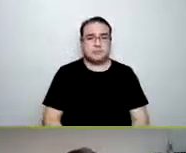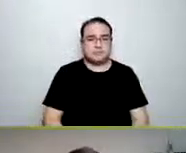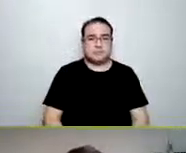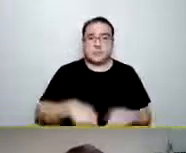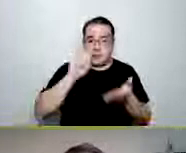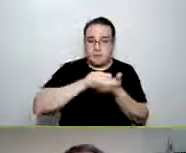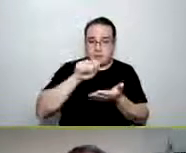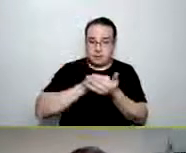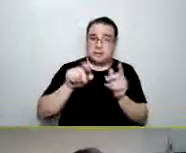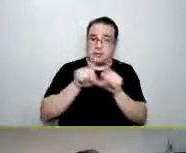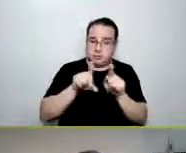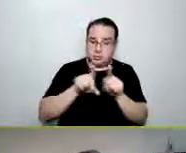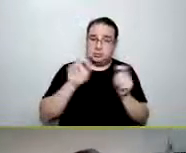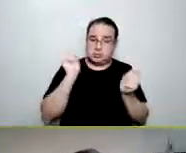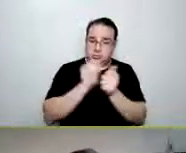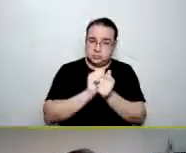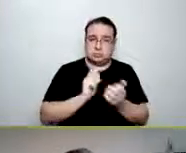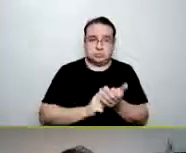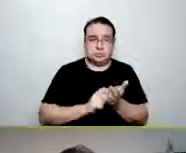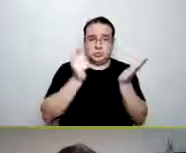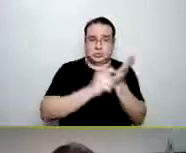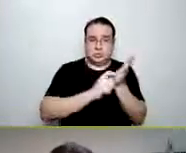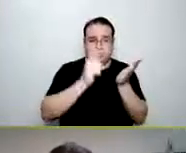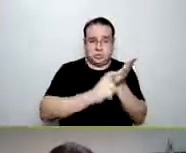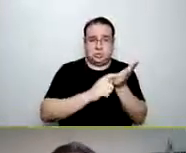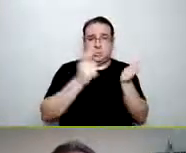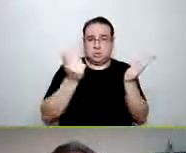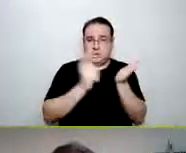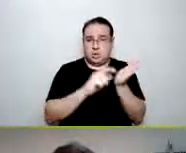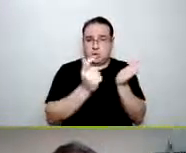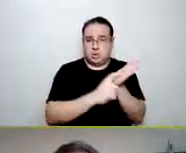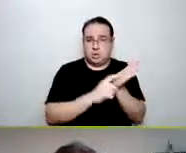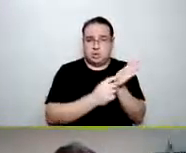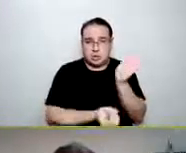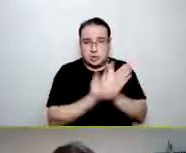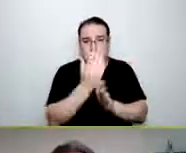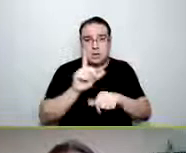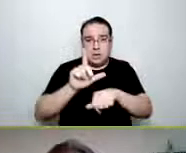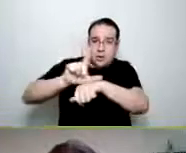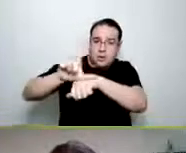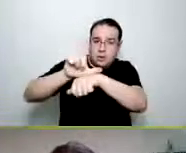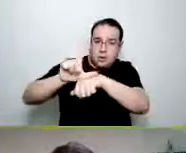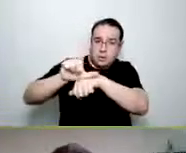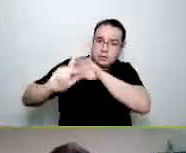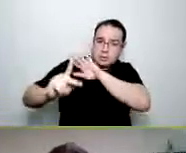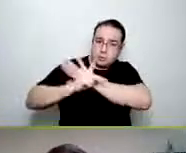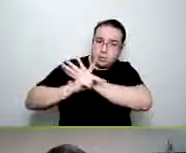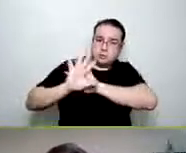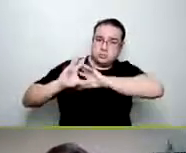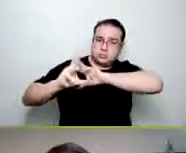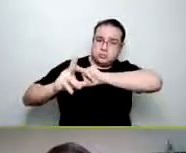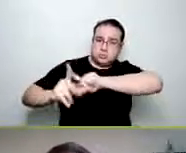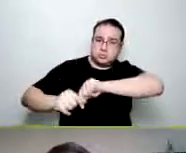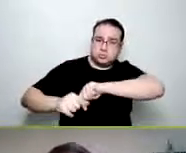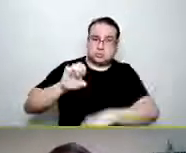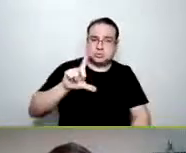anotar mais, fazendo glosagens, né, e criar um léxico de todas as unidades, e eu acredito que a Elda vai